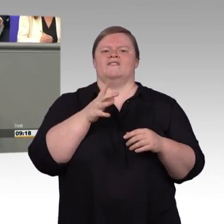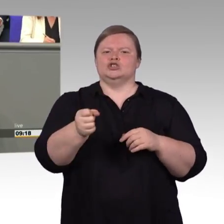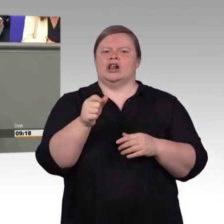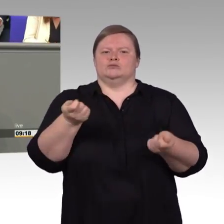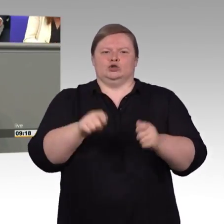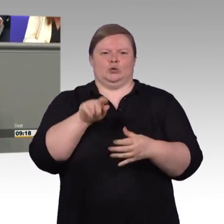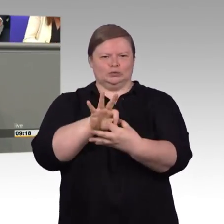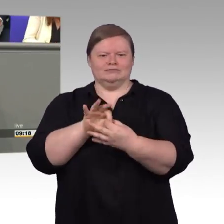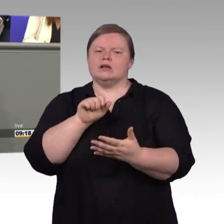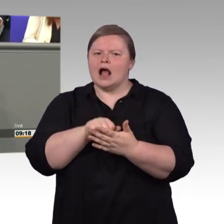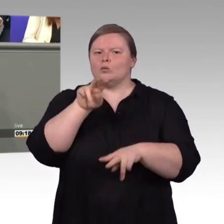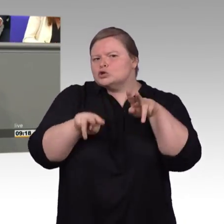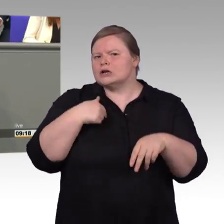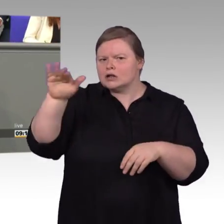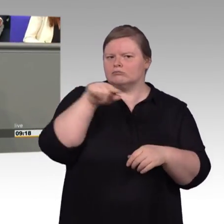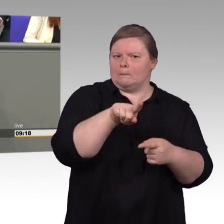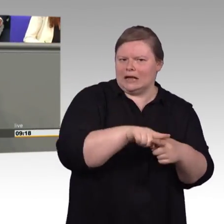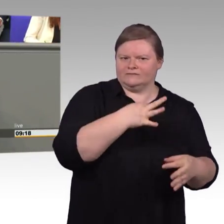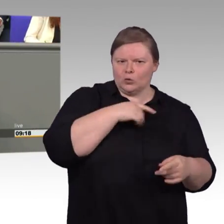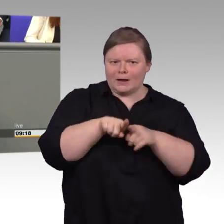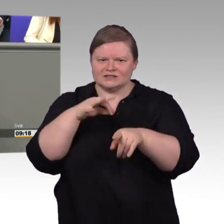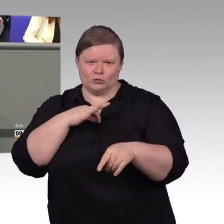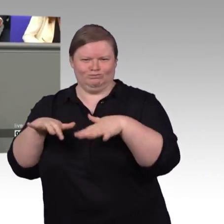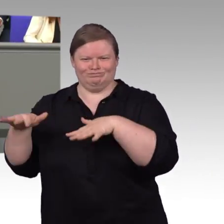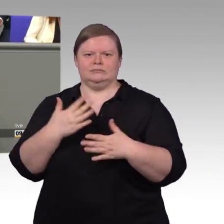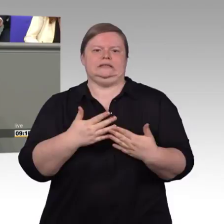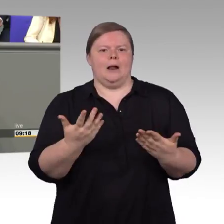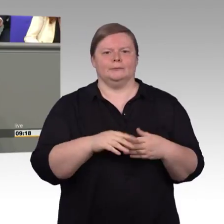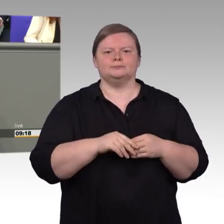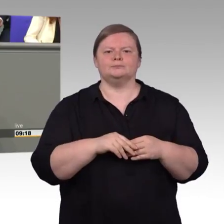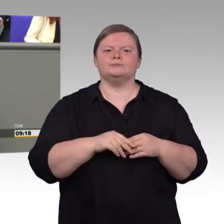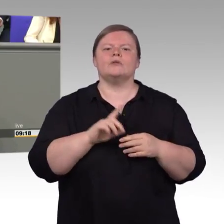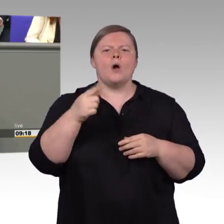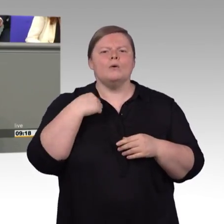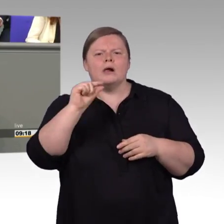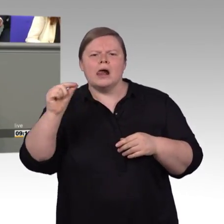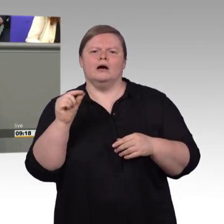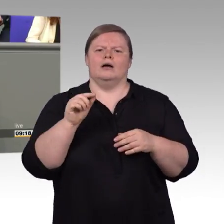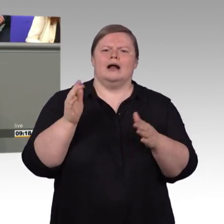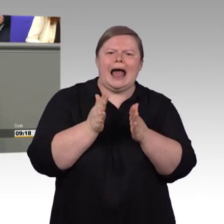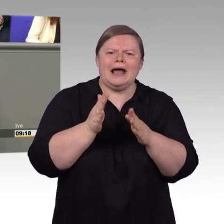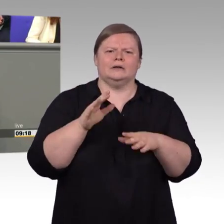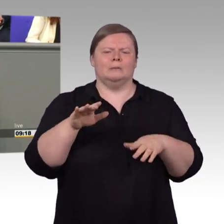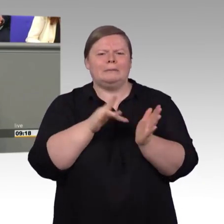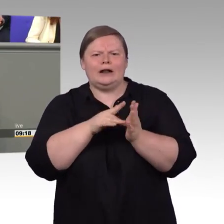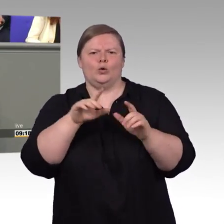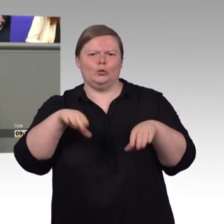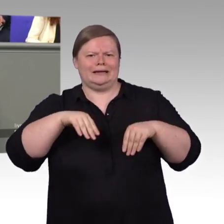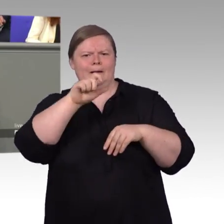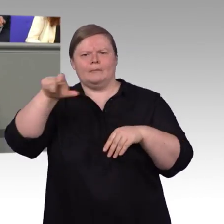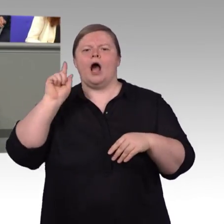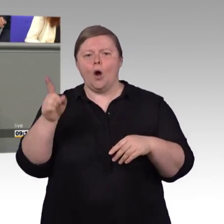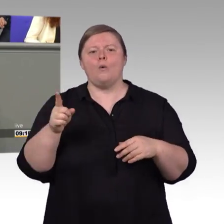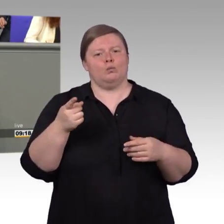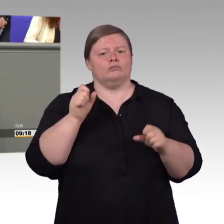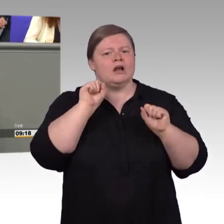Viertens, die Zahl der Feststellungsbefunde sollte im Verfahren begrenzt werden, um die Folgeverfahren zu erleichtern. Ein